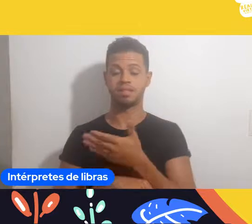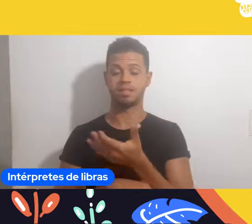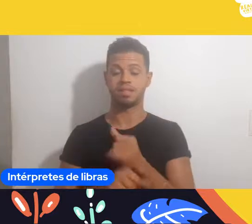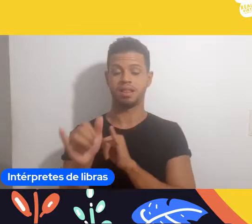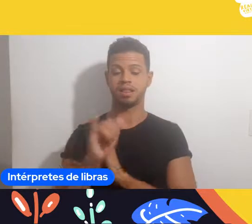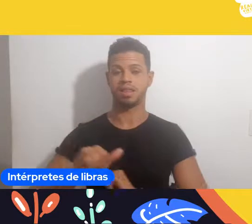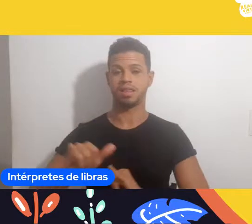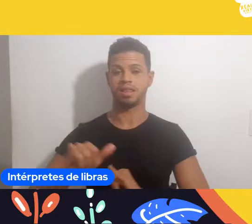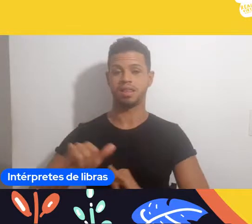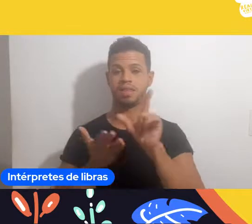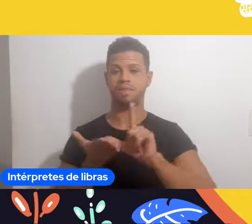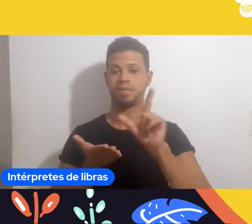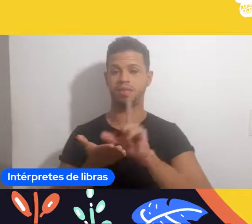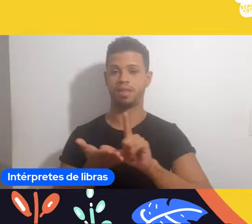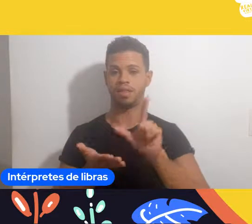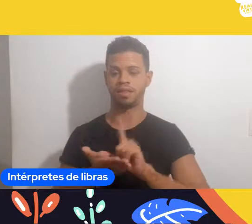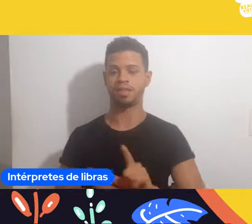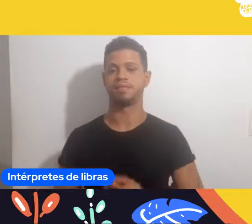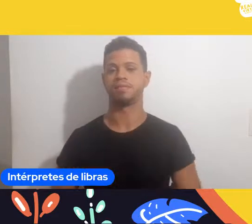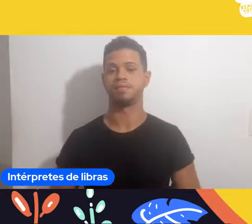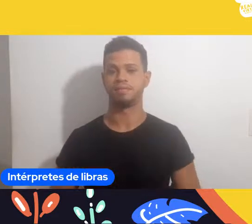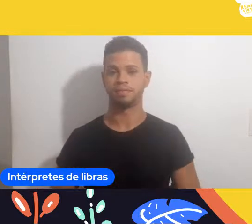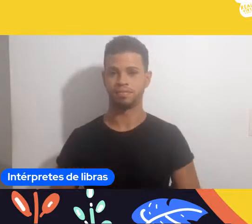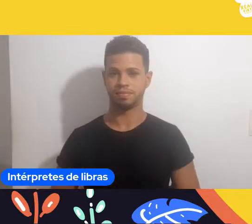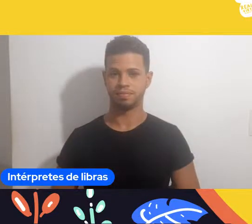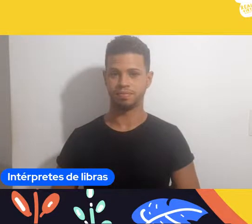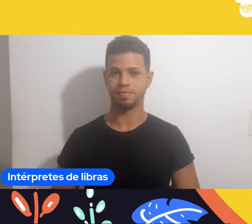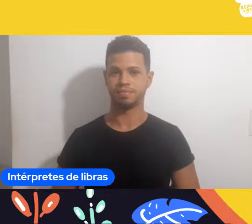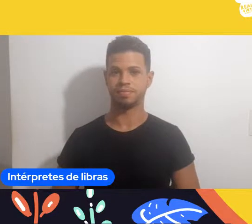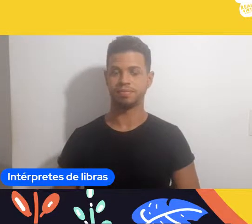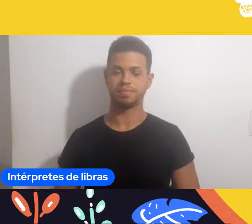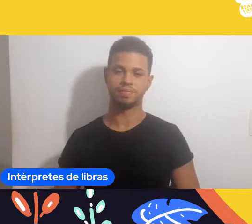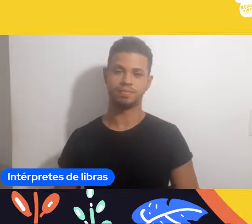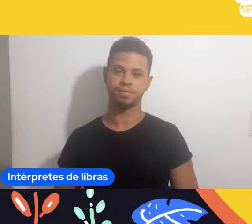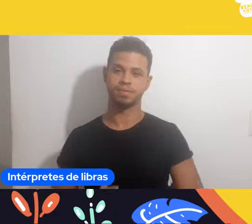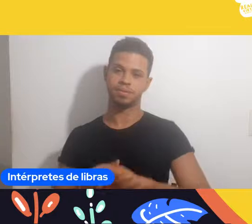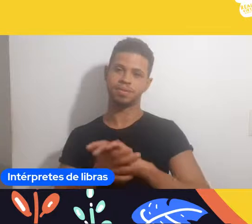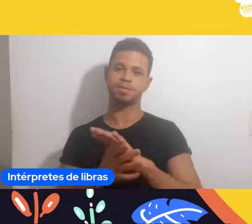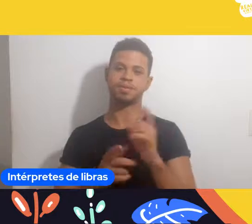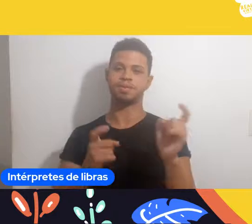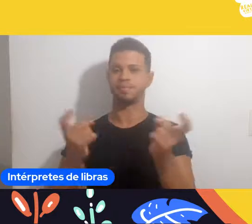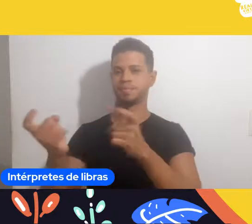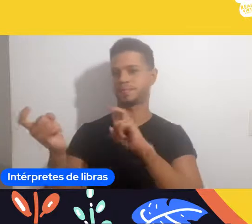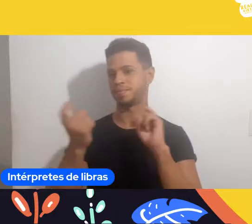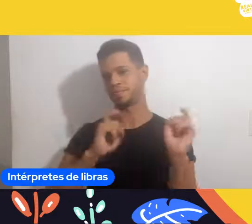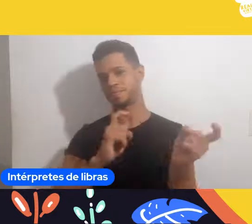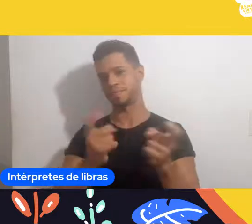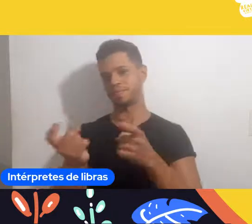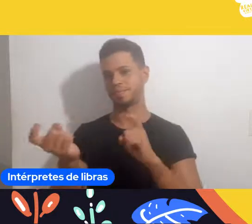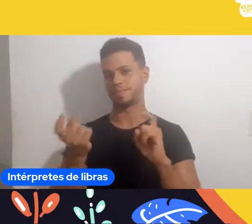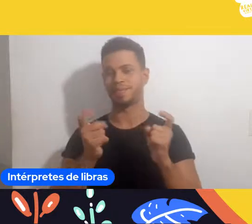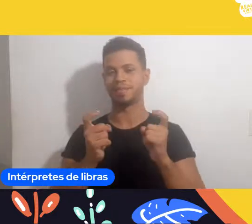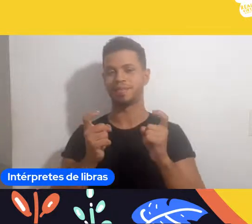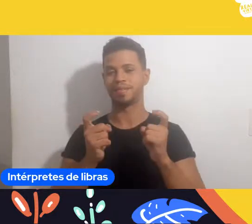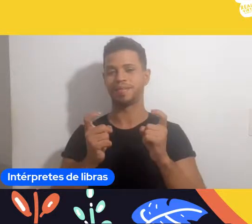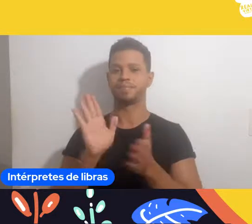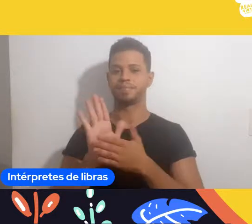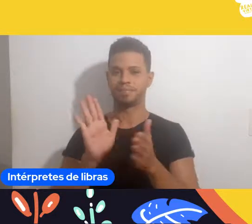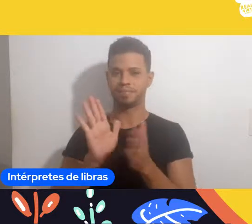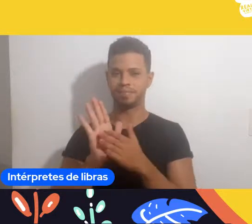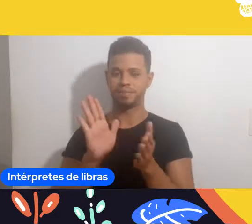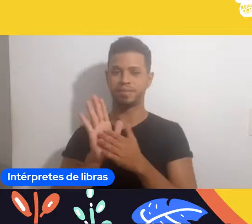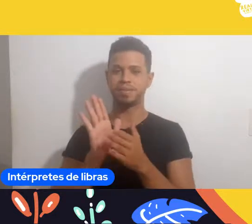livros, exposições de artes, rodas de conversas. O nosso propósito é esse, é fazer